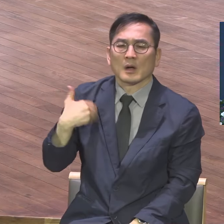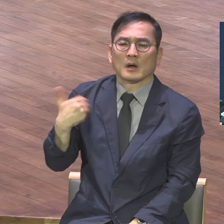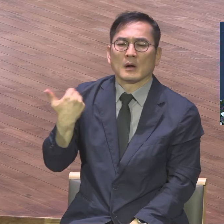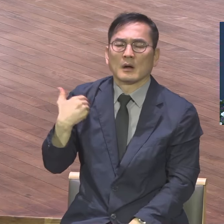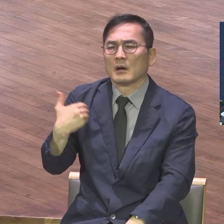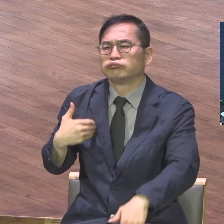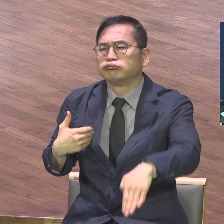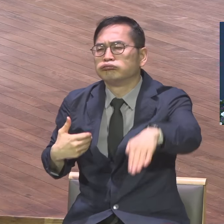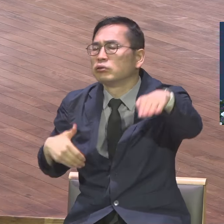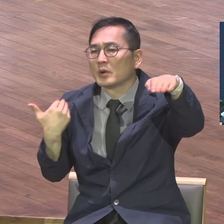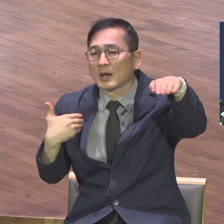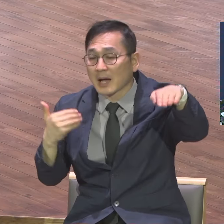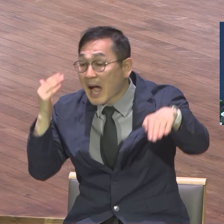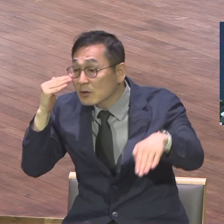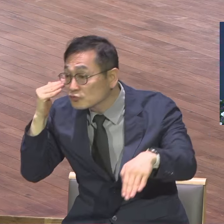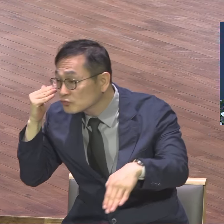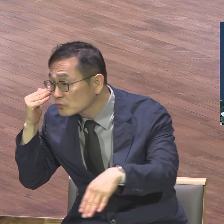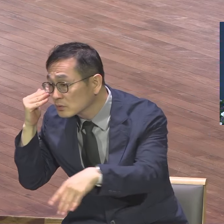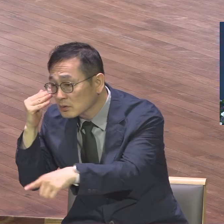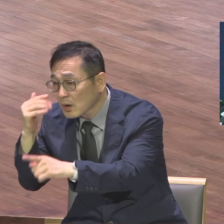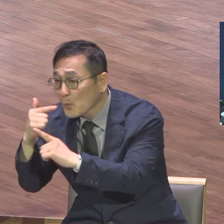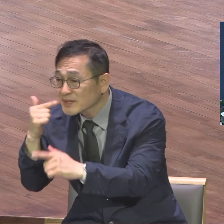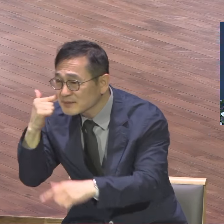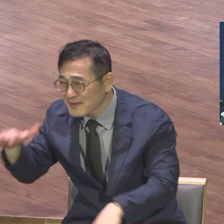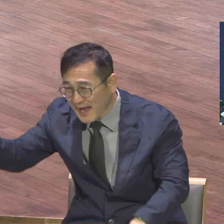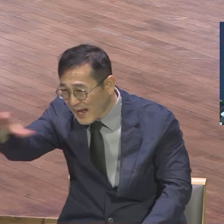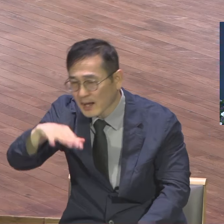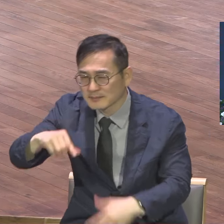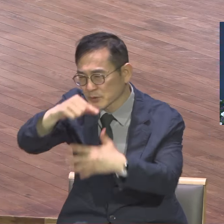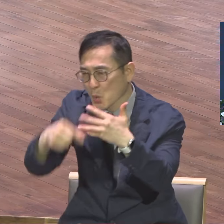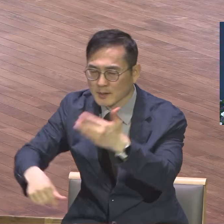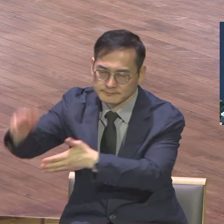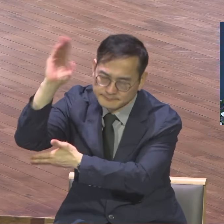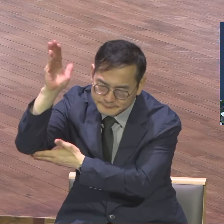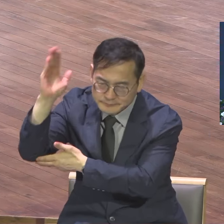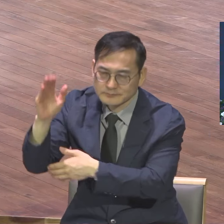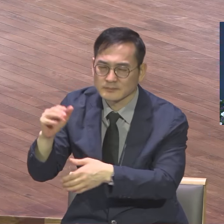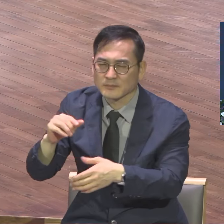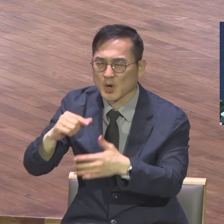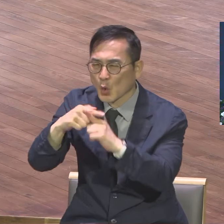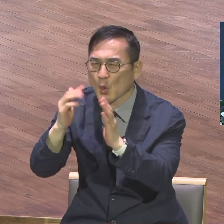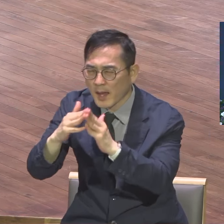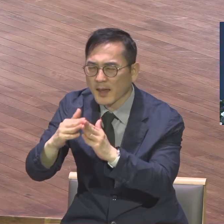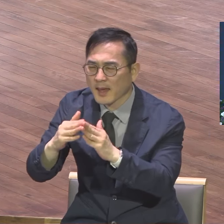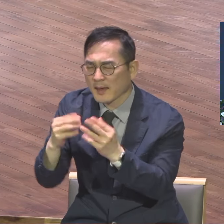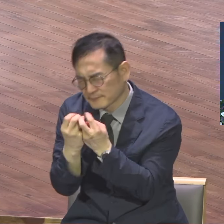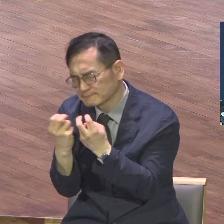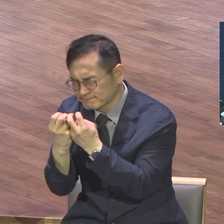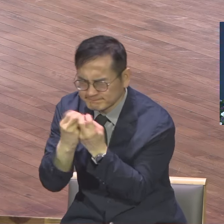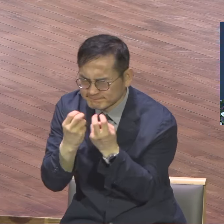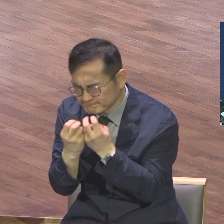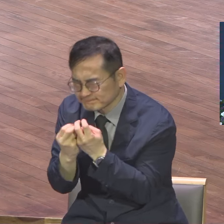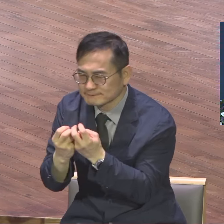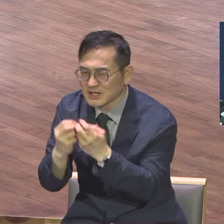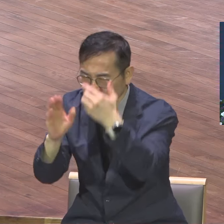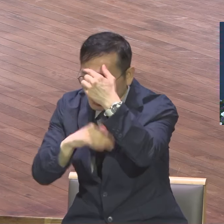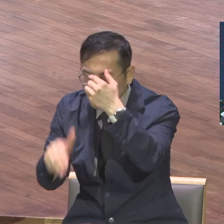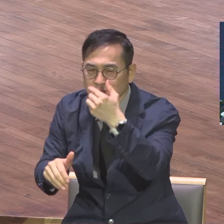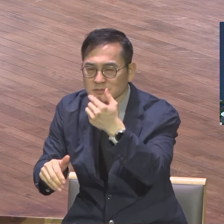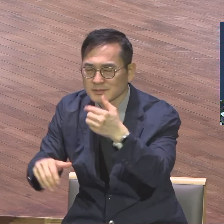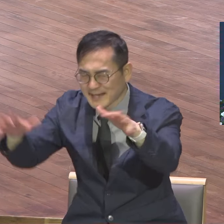그리고 한국교회 보세요. 목사들이 머리 굴리면서 프로그램 쓰면서 온갖 수단 다 쓰잖아요.